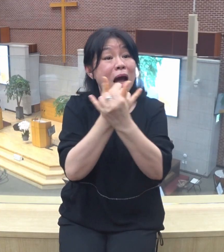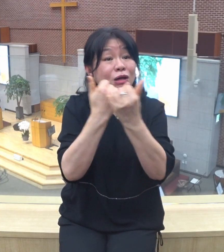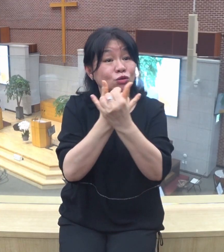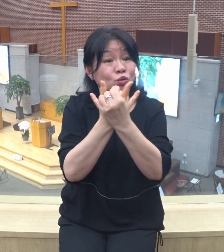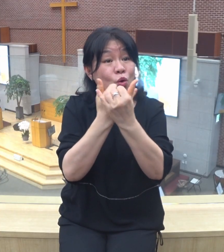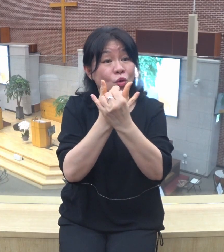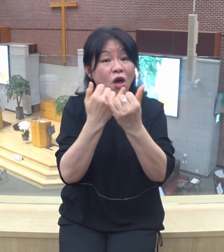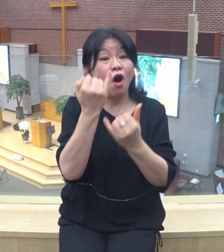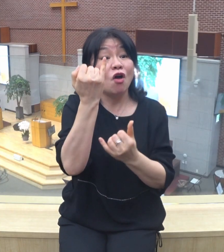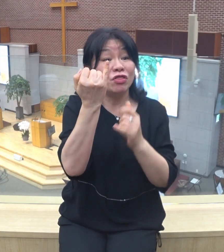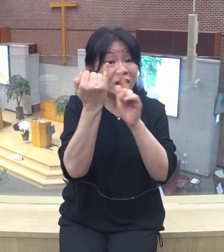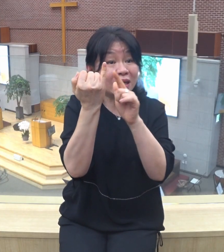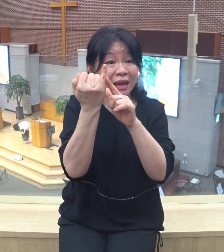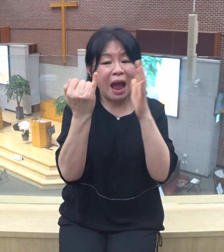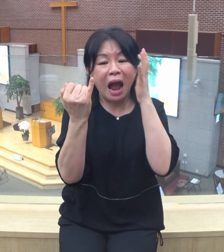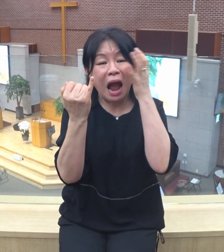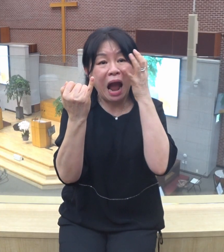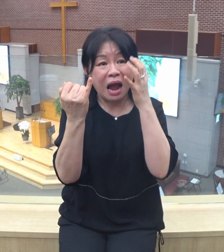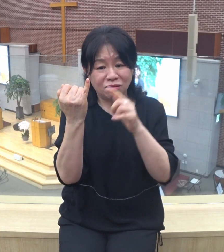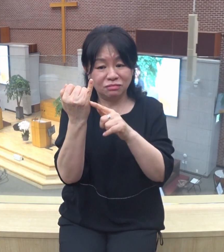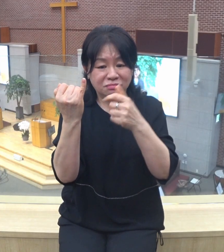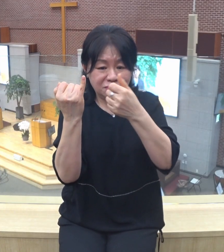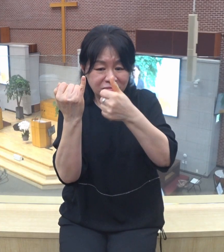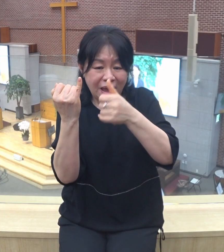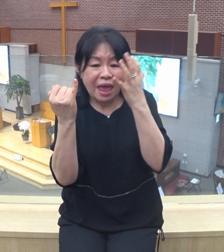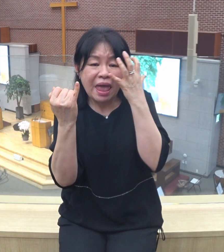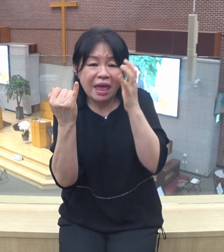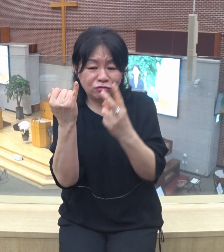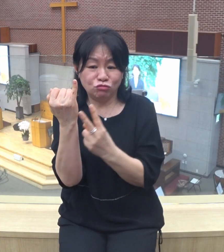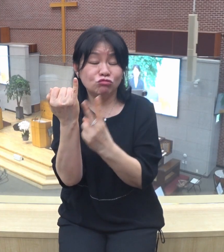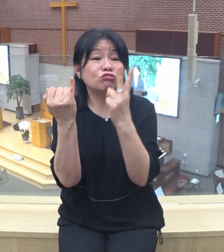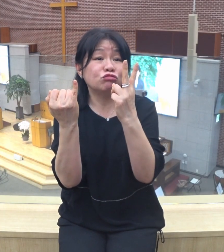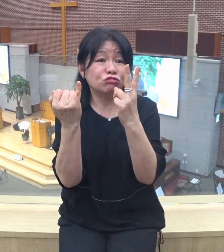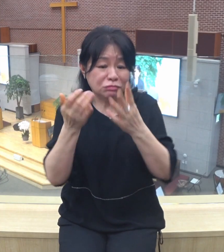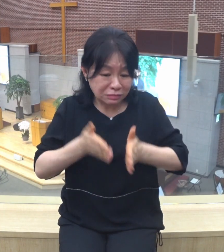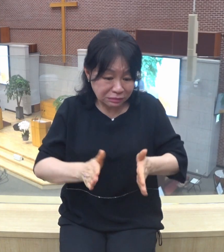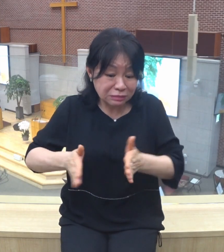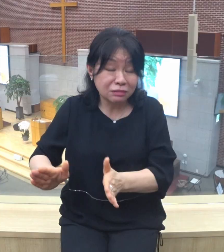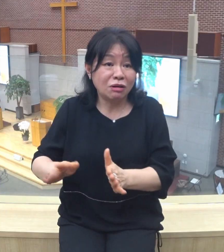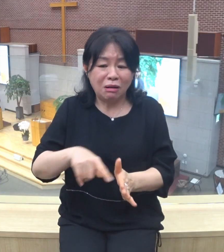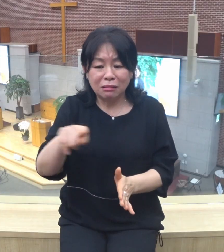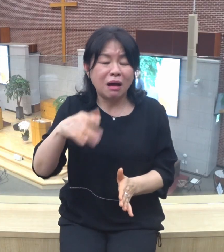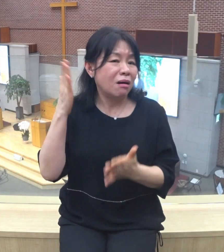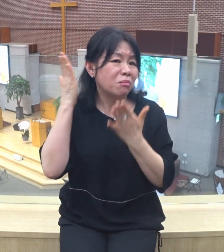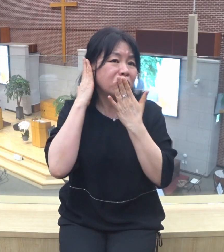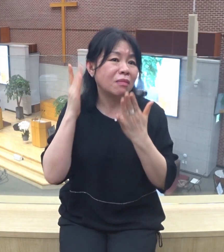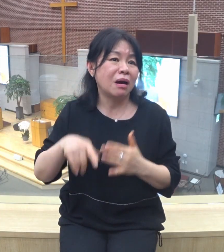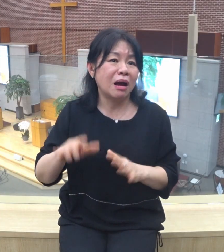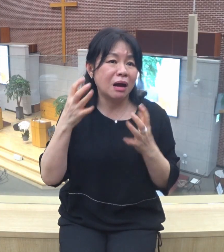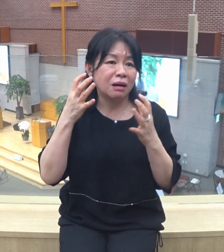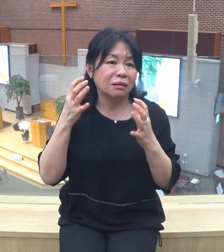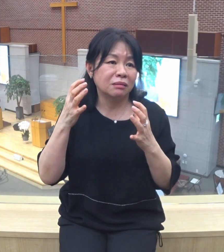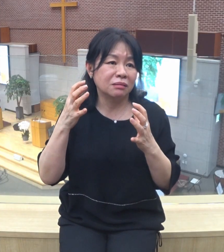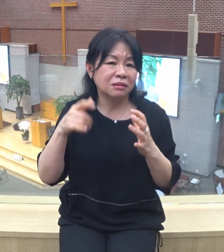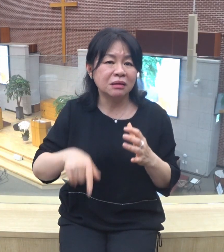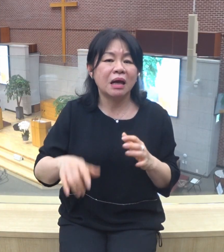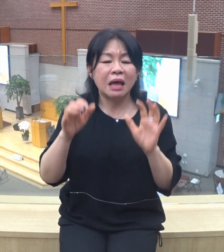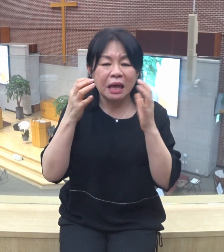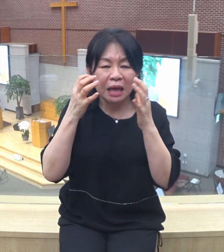이에 더해서 아이들은 중복장애여서 둘 다 청각장애를 가지고 있습니다. 큰아이는 어린